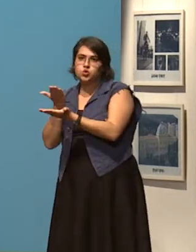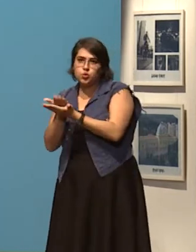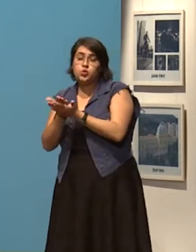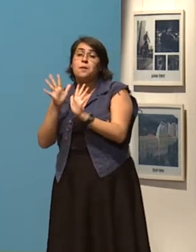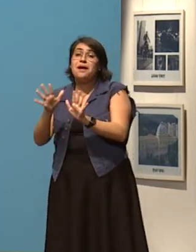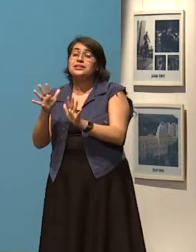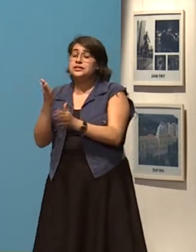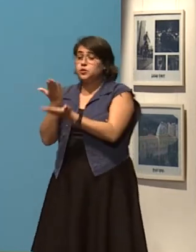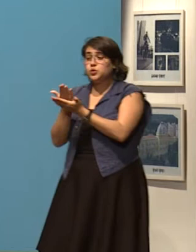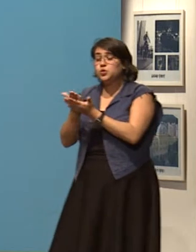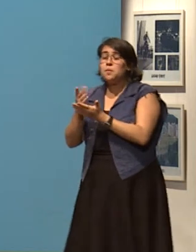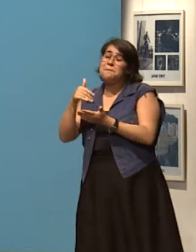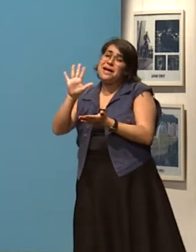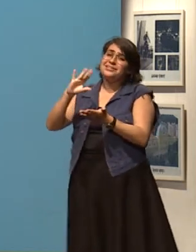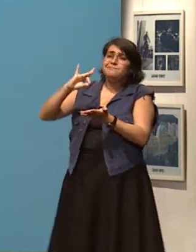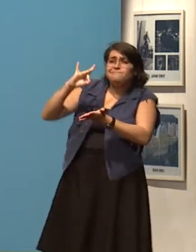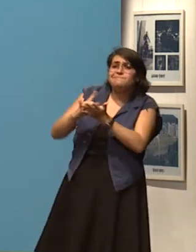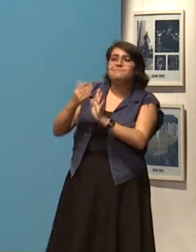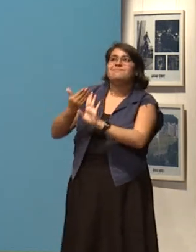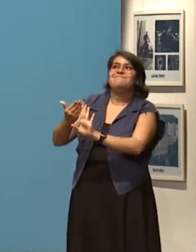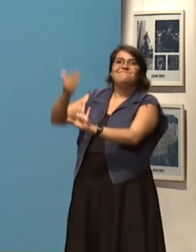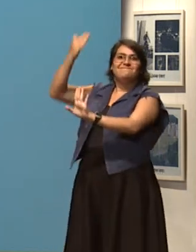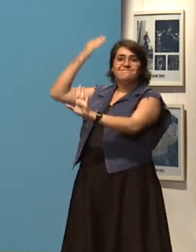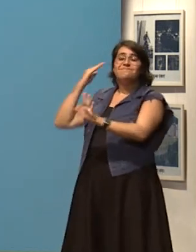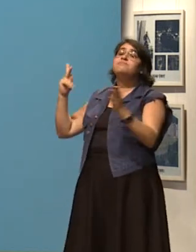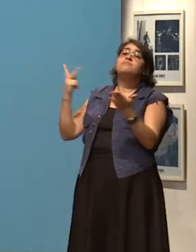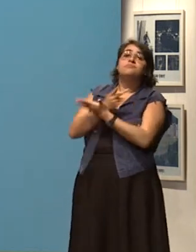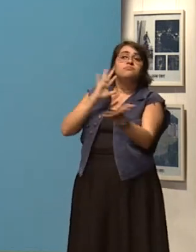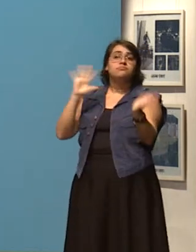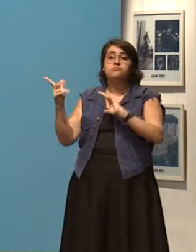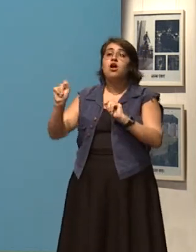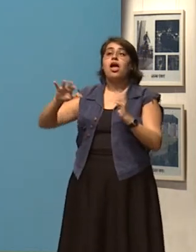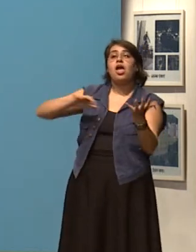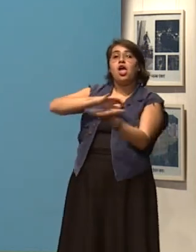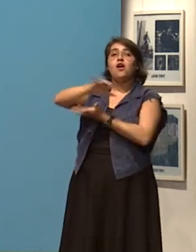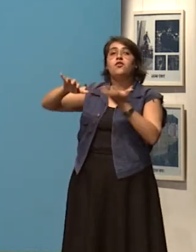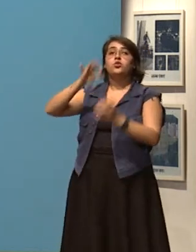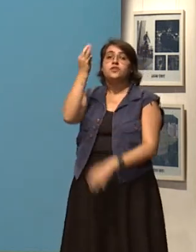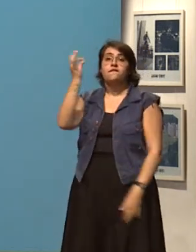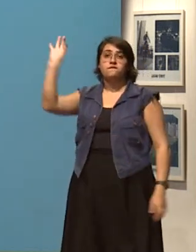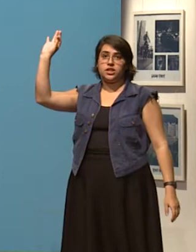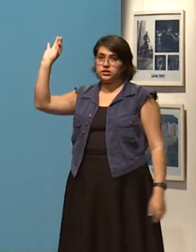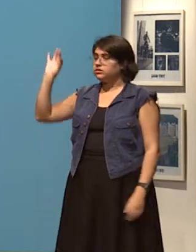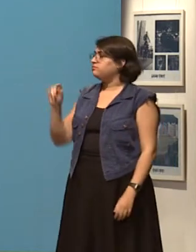Existem vários estudos, mas o que é mais aceito é que ele aconteceu durante a